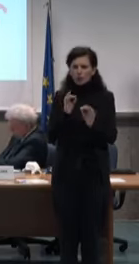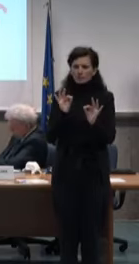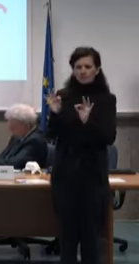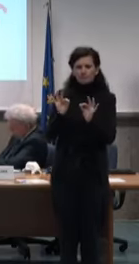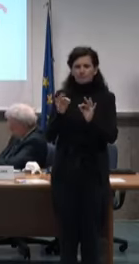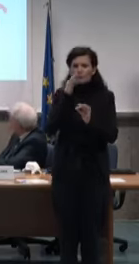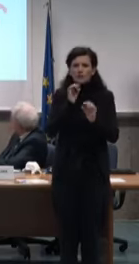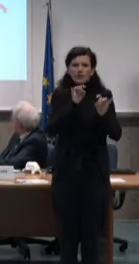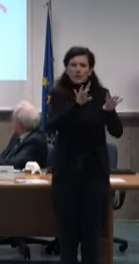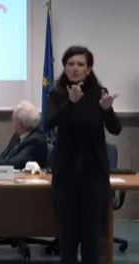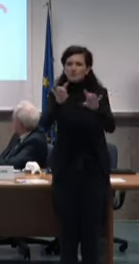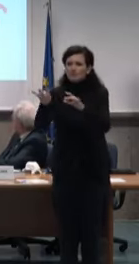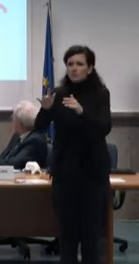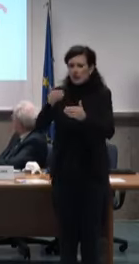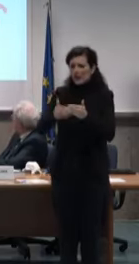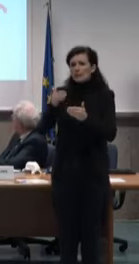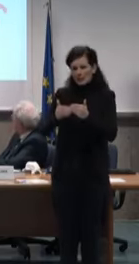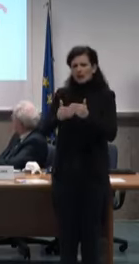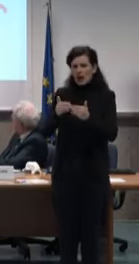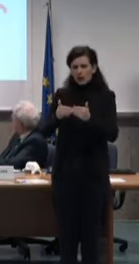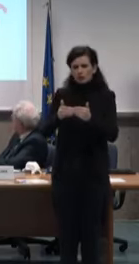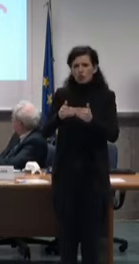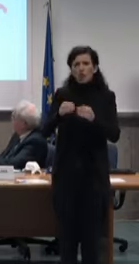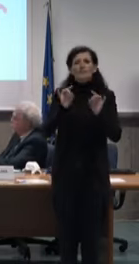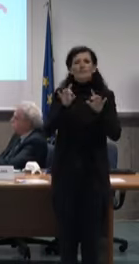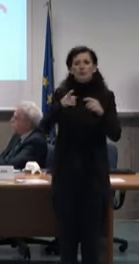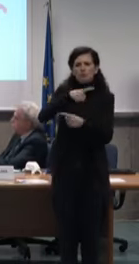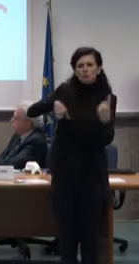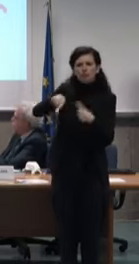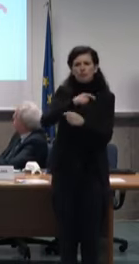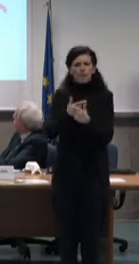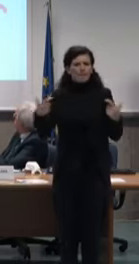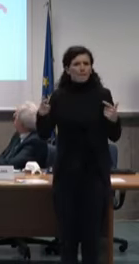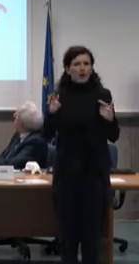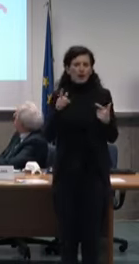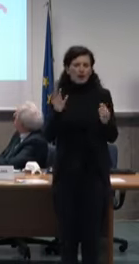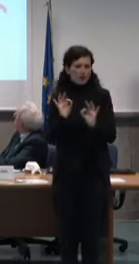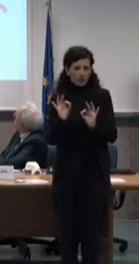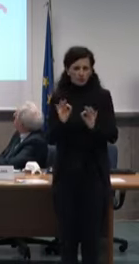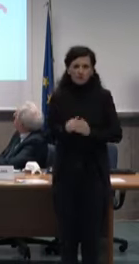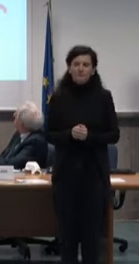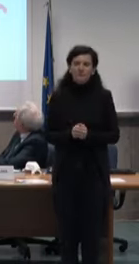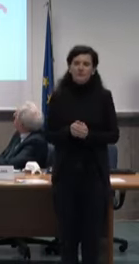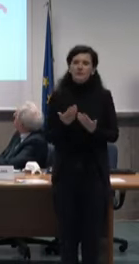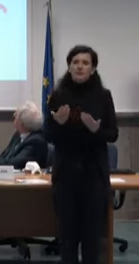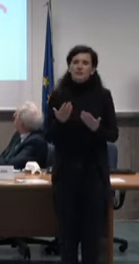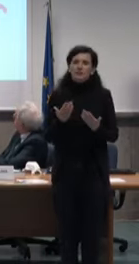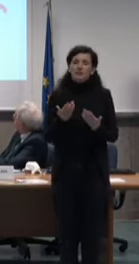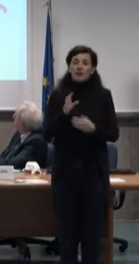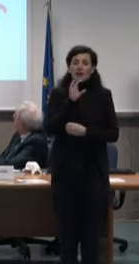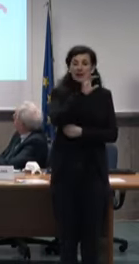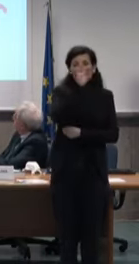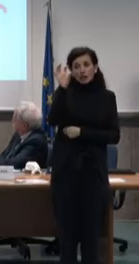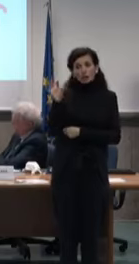circolazione l'abbiamo detto altre volte lo ribadisco adesso quando vedremo rapidamente la circolazione in alcune regioni il